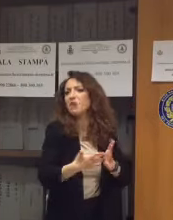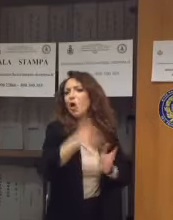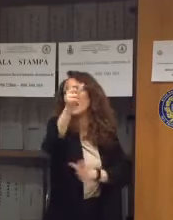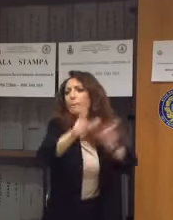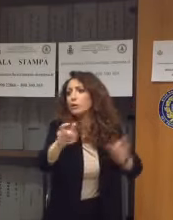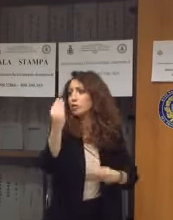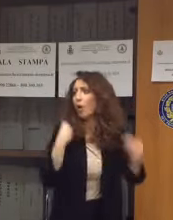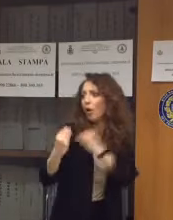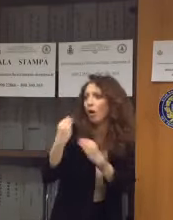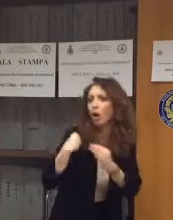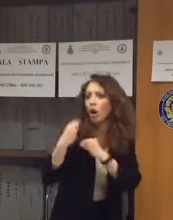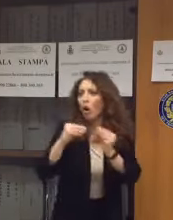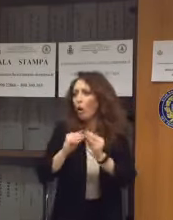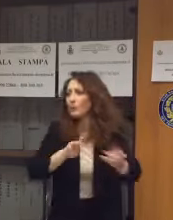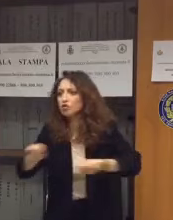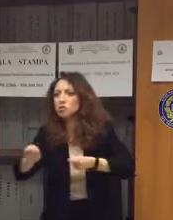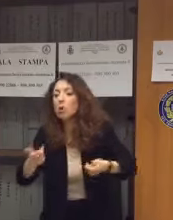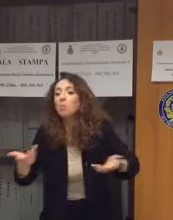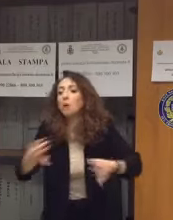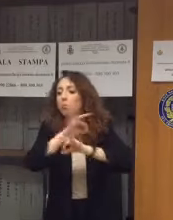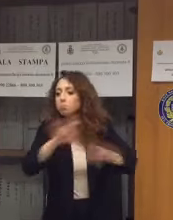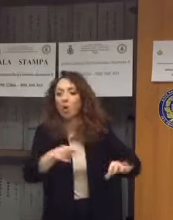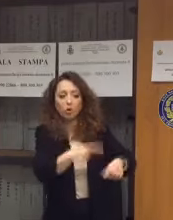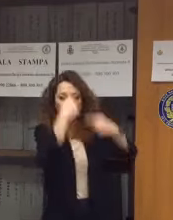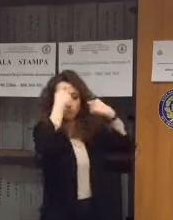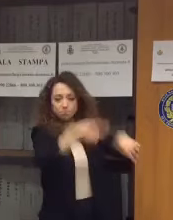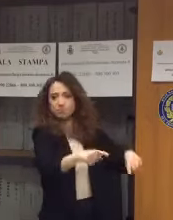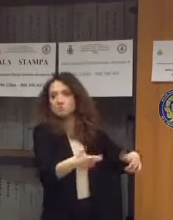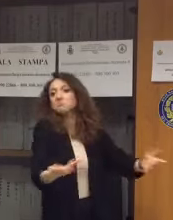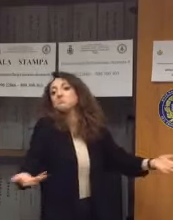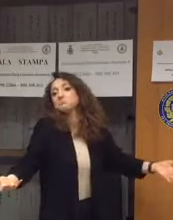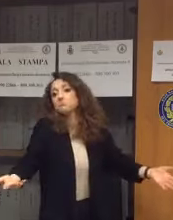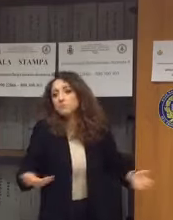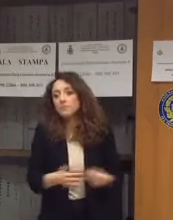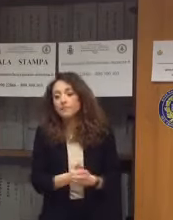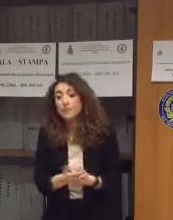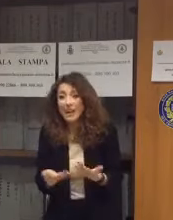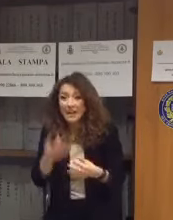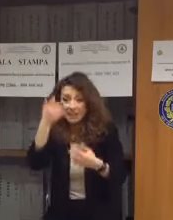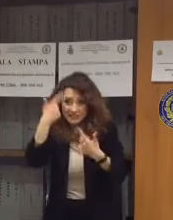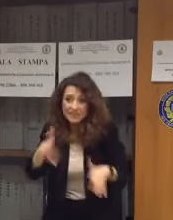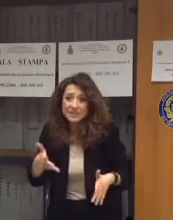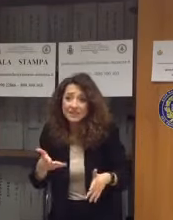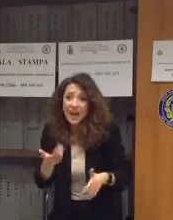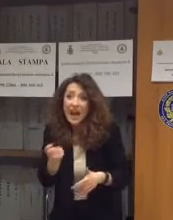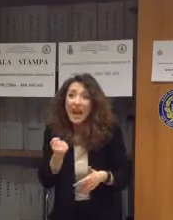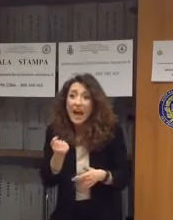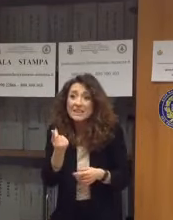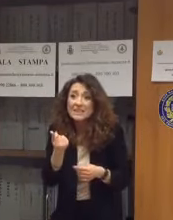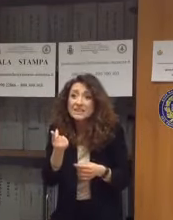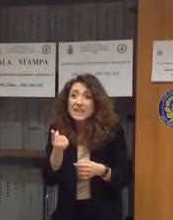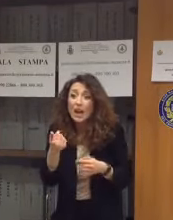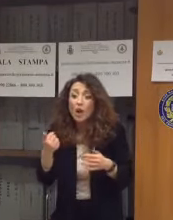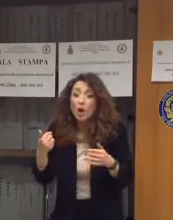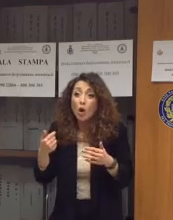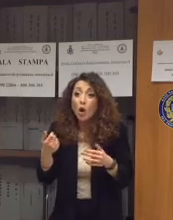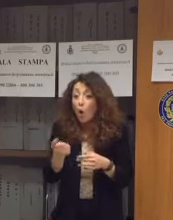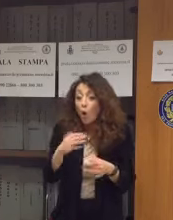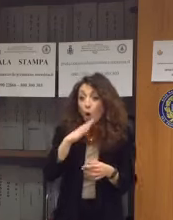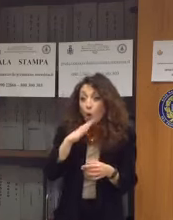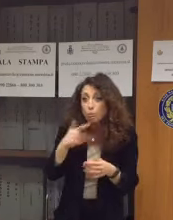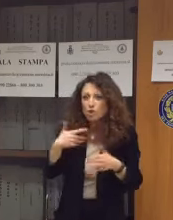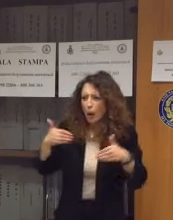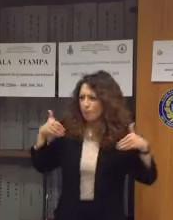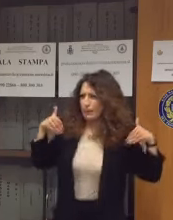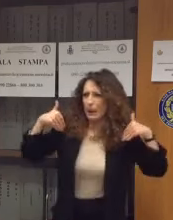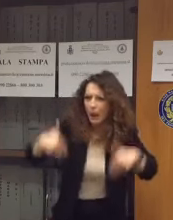ci sono dubbi, ma intanto si sa che le nostre casse dei comuni sono state riempite da miliardi, ma dove?